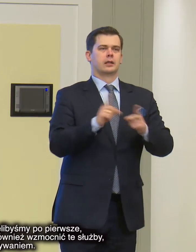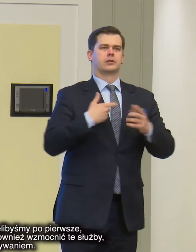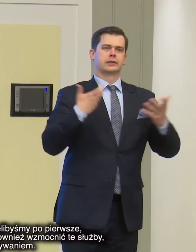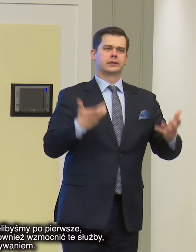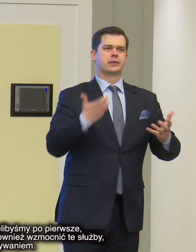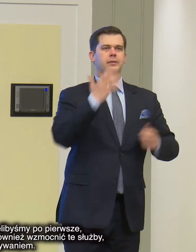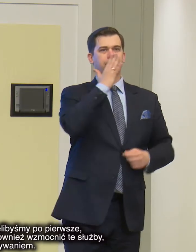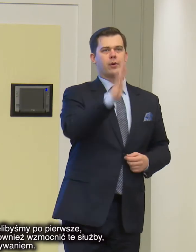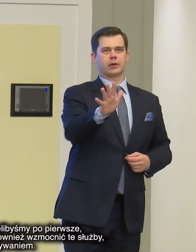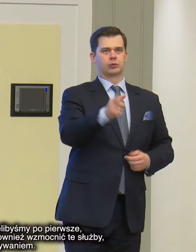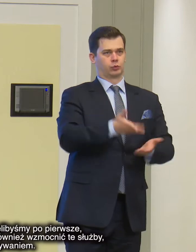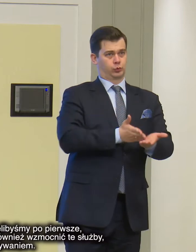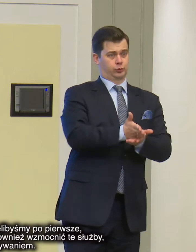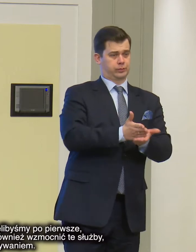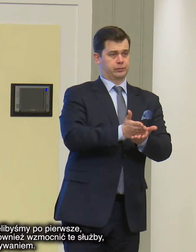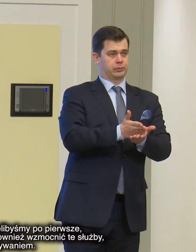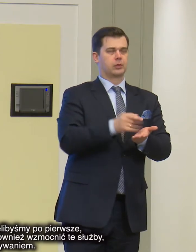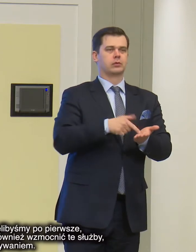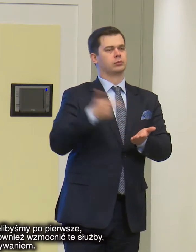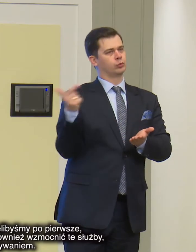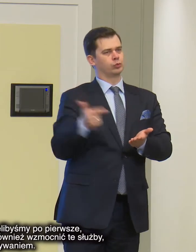wzmocnić te służby, które zajmują się